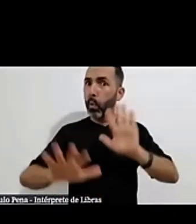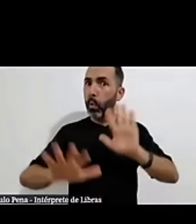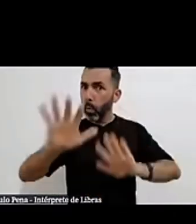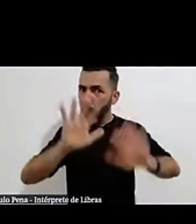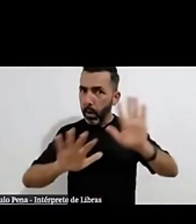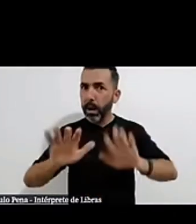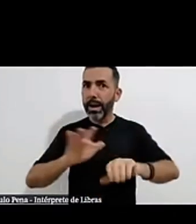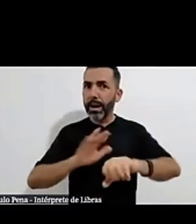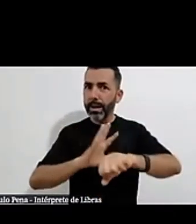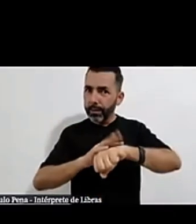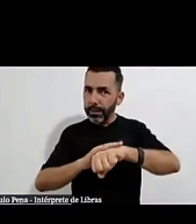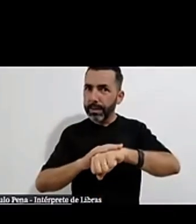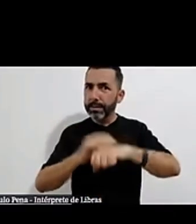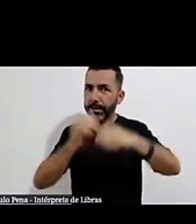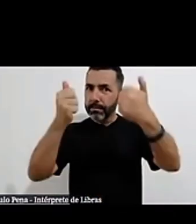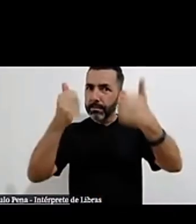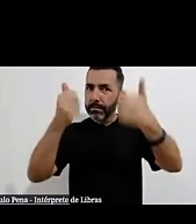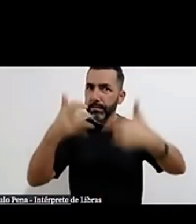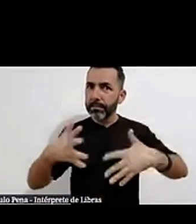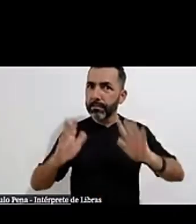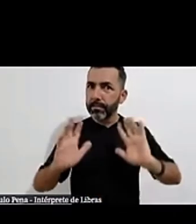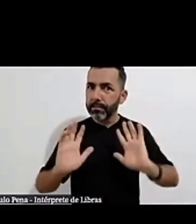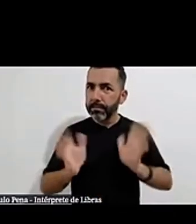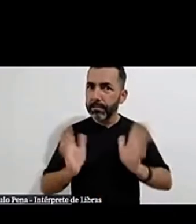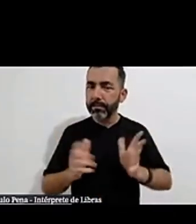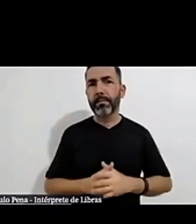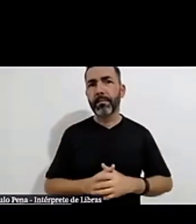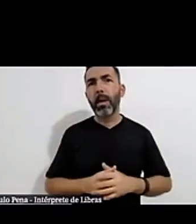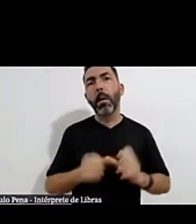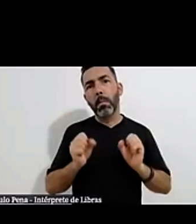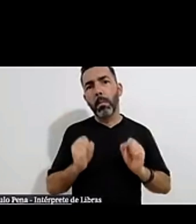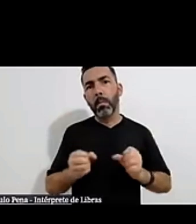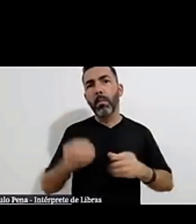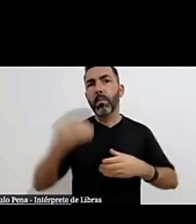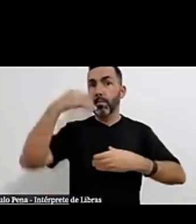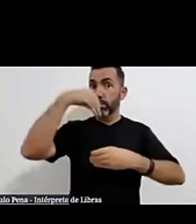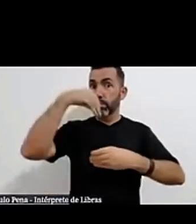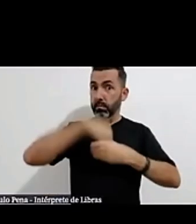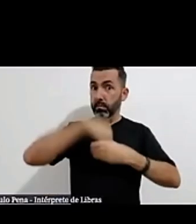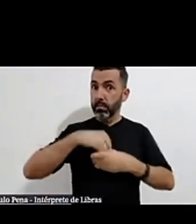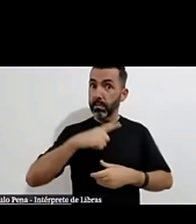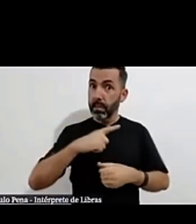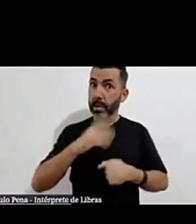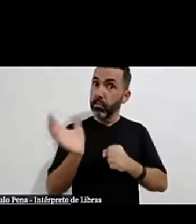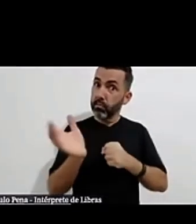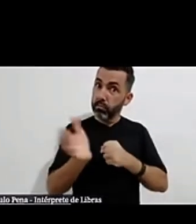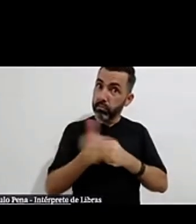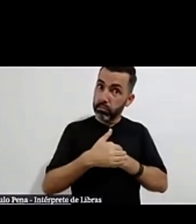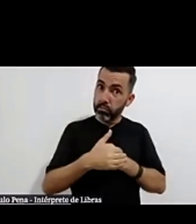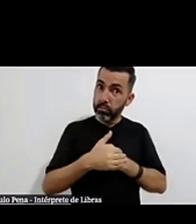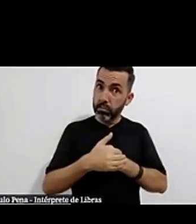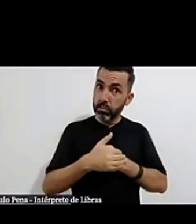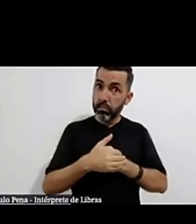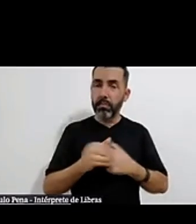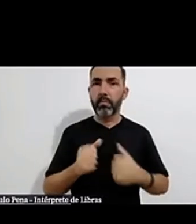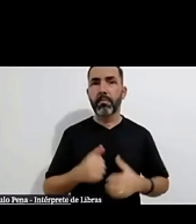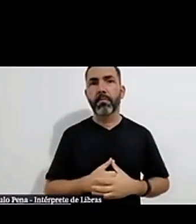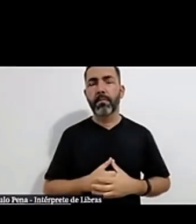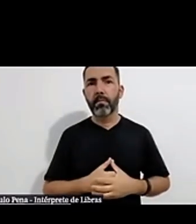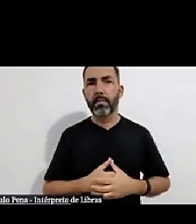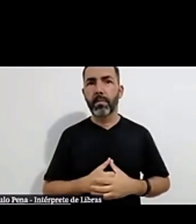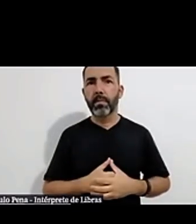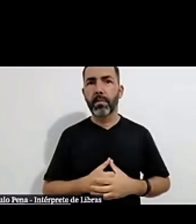estão instaladas. Porque se você não cuidar, provavelmente vai ter um processo lá na frente. Mas será